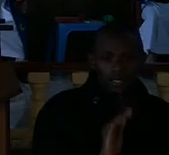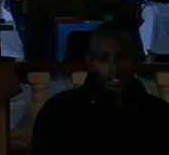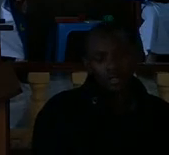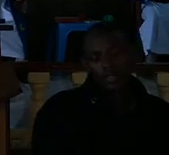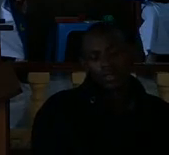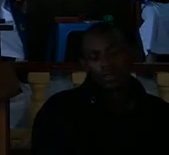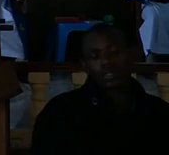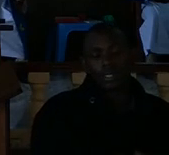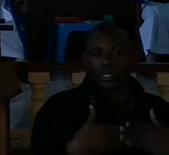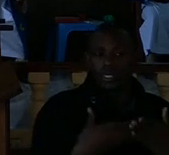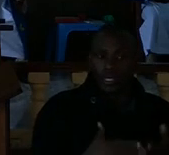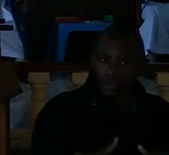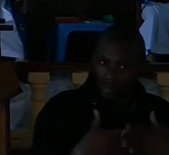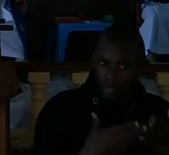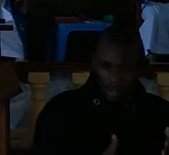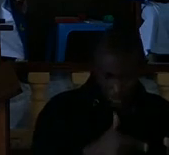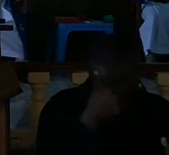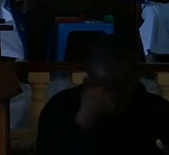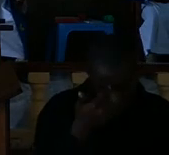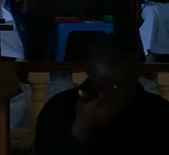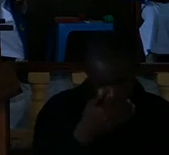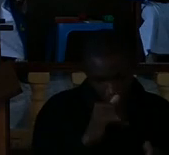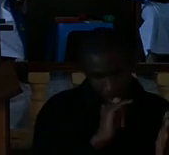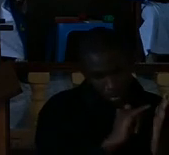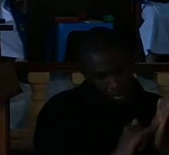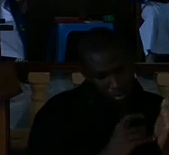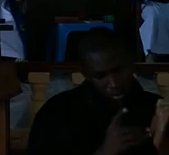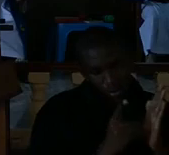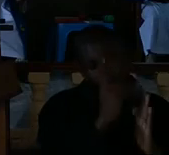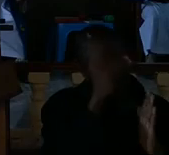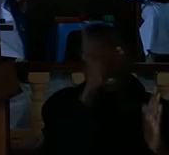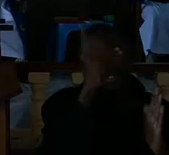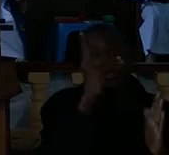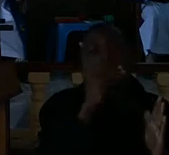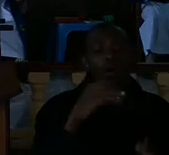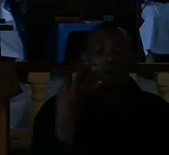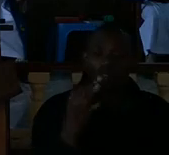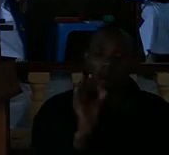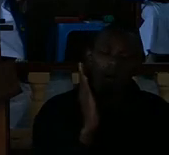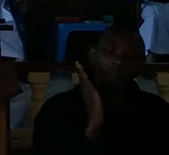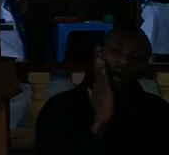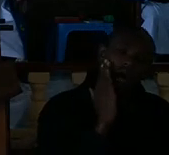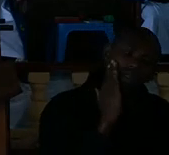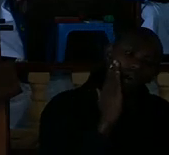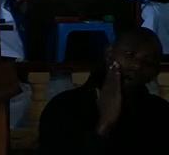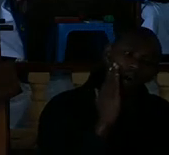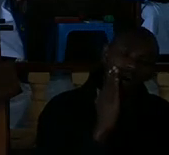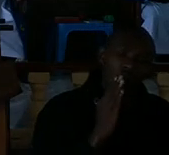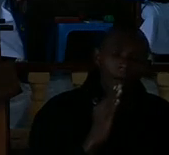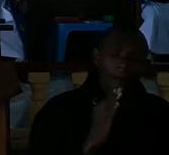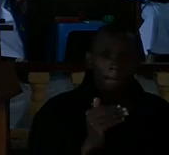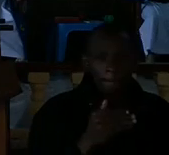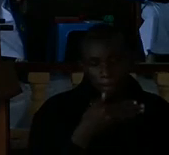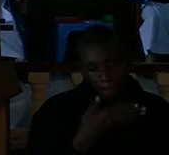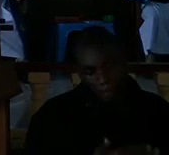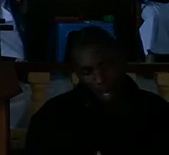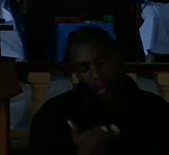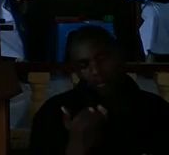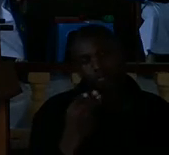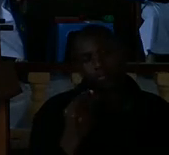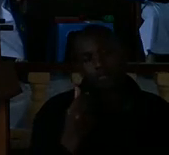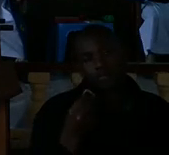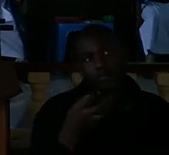undu wa project ya atumia iria meranĩire nĩo mekũgũra mabati ma kũgita kanitha na mbeca